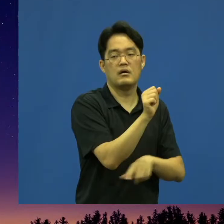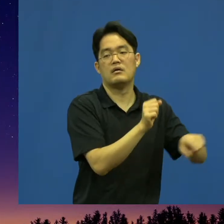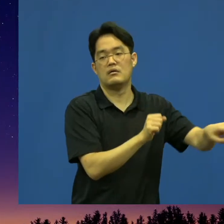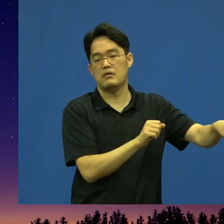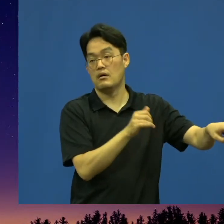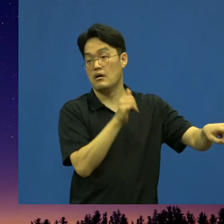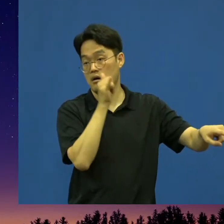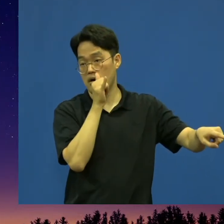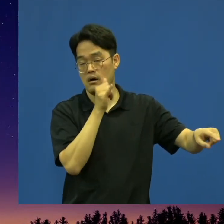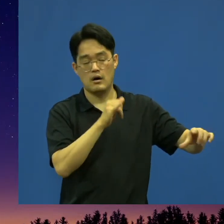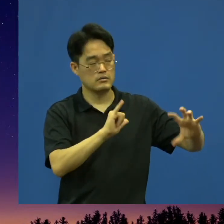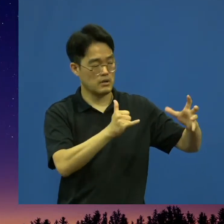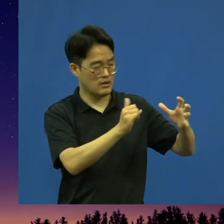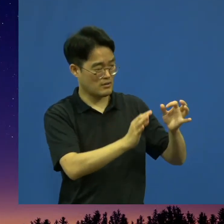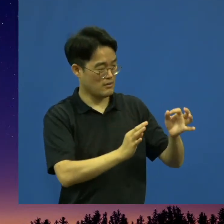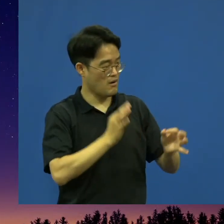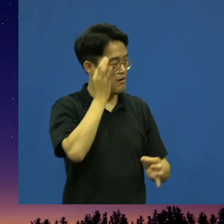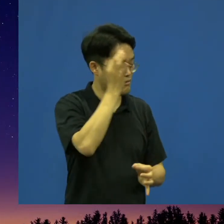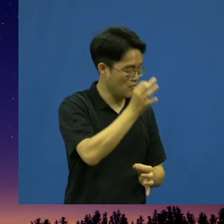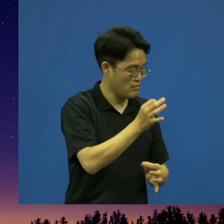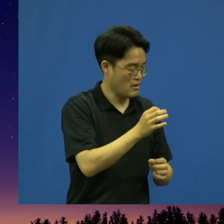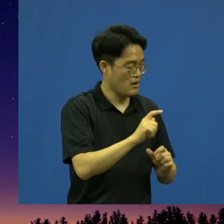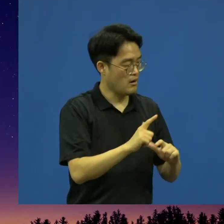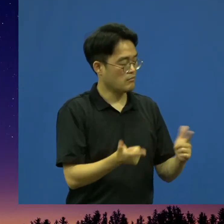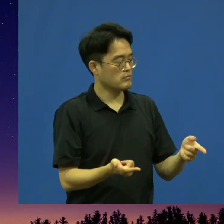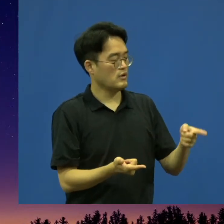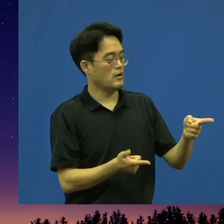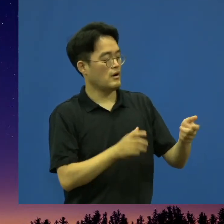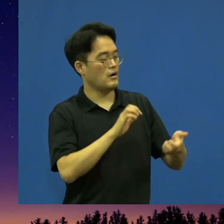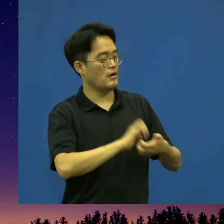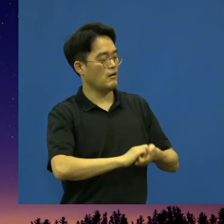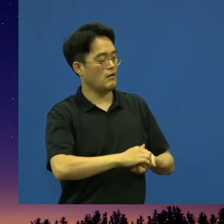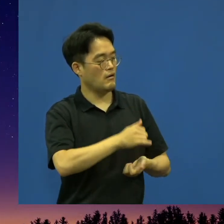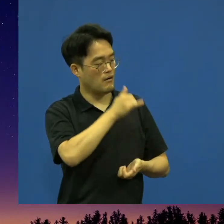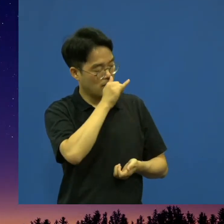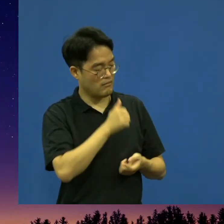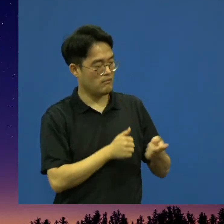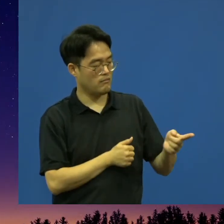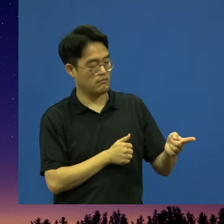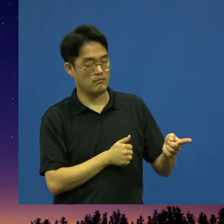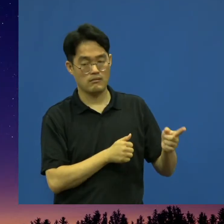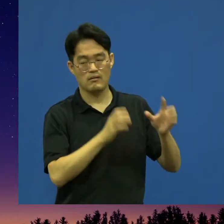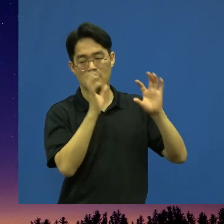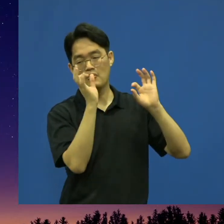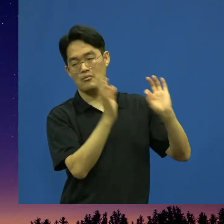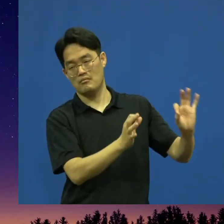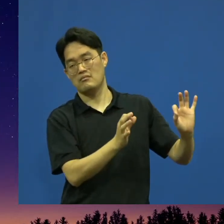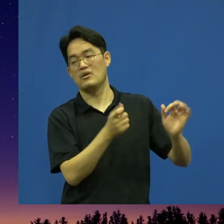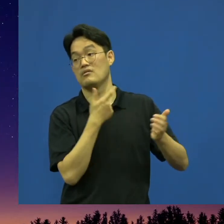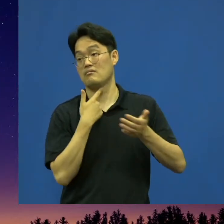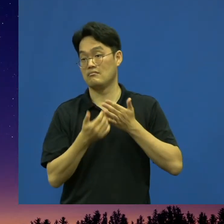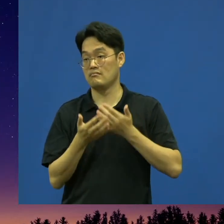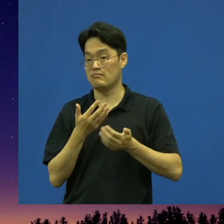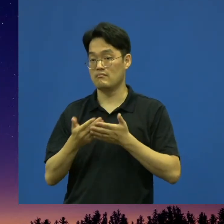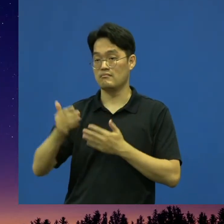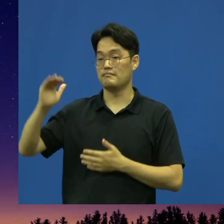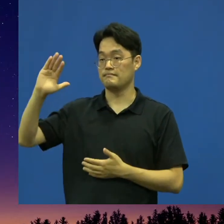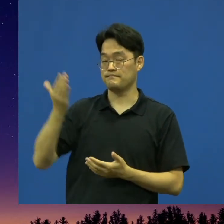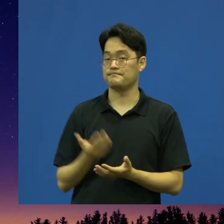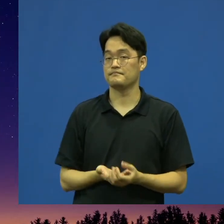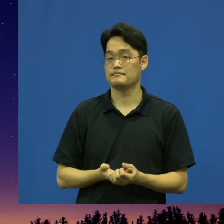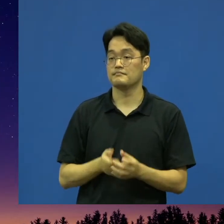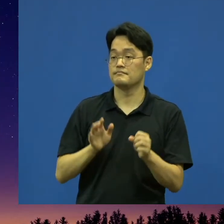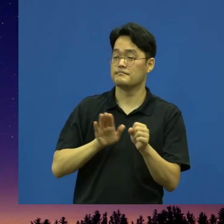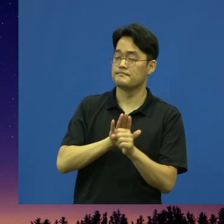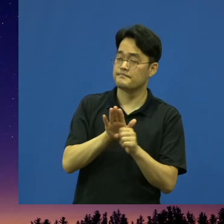세상에 영원한 것 같지만 이렇게 한순간에 뒤집어지는 아픔을 우리는 다 겪어왔는데,